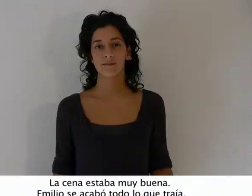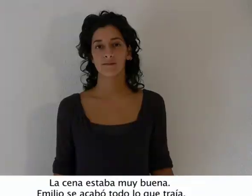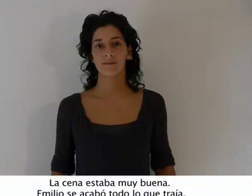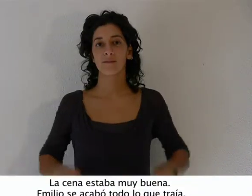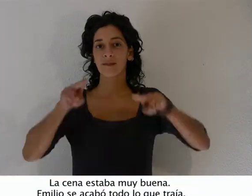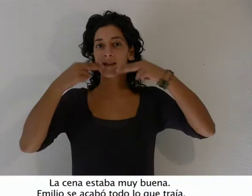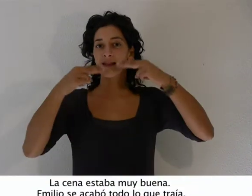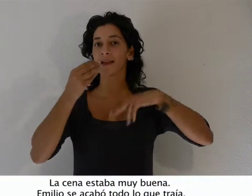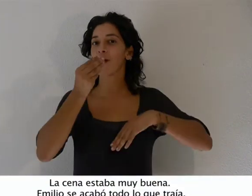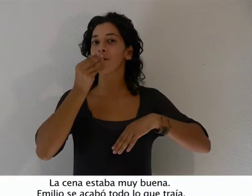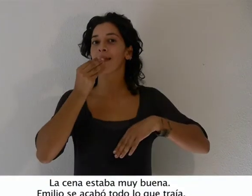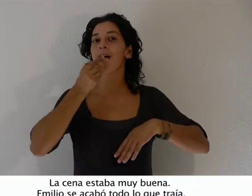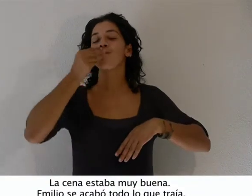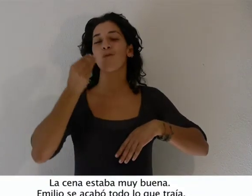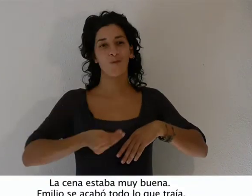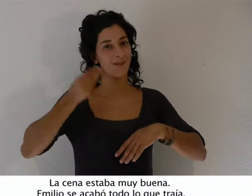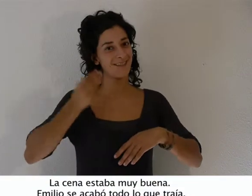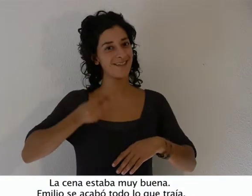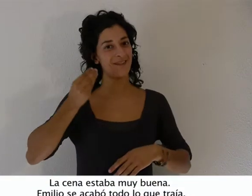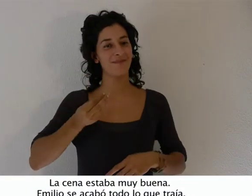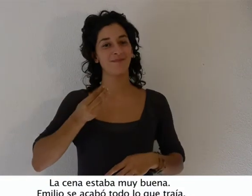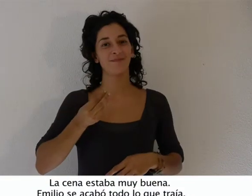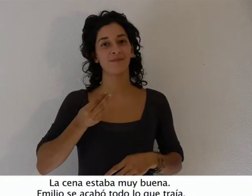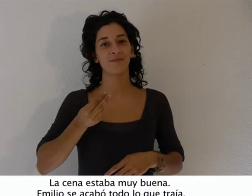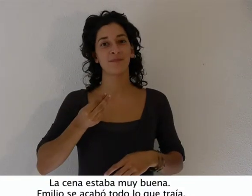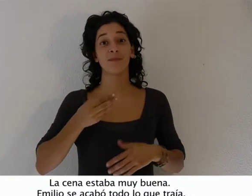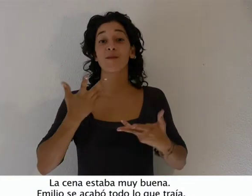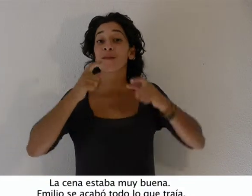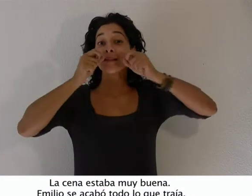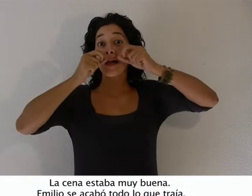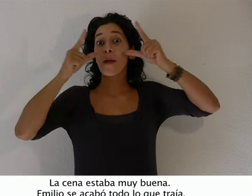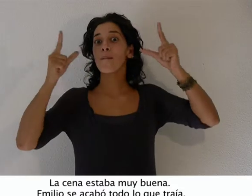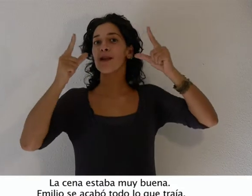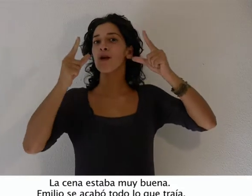La cena estaba muy buena. Emilio se acabó todo lo que traía.